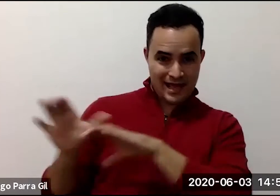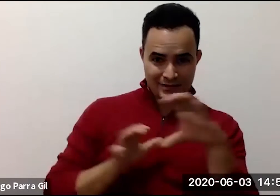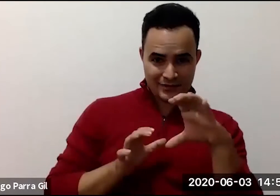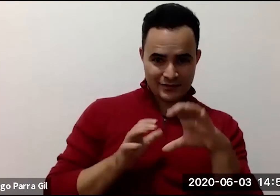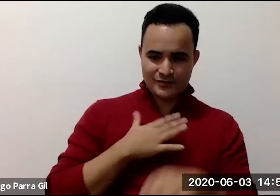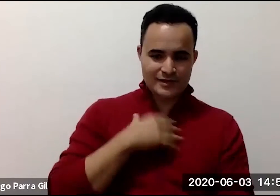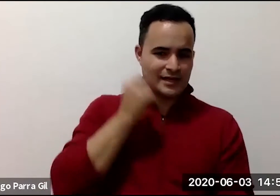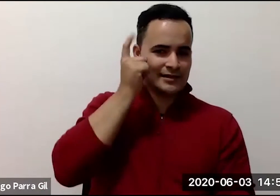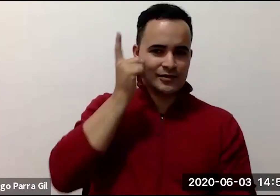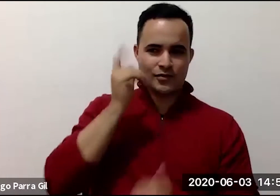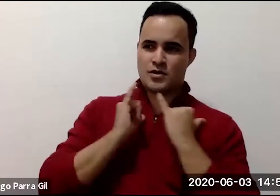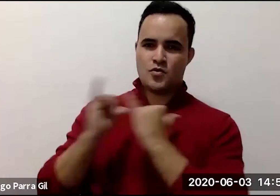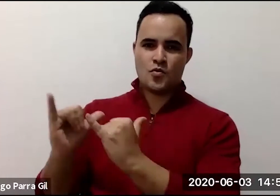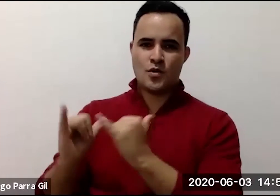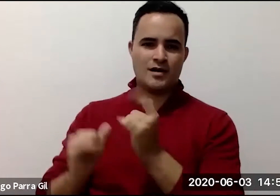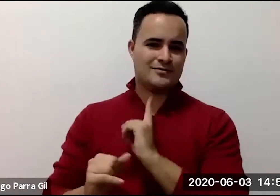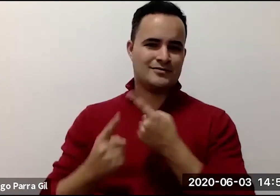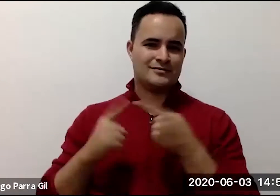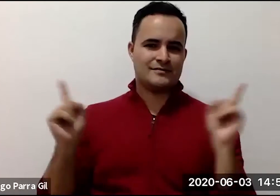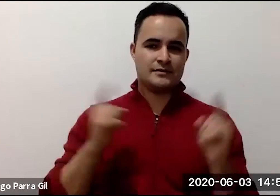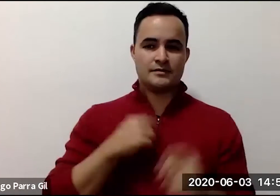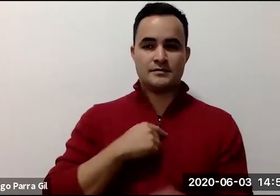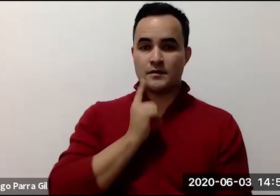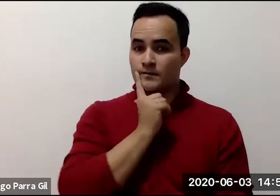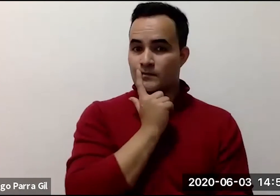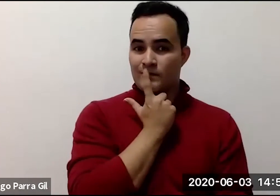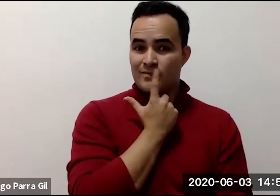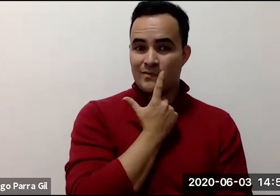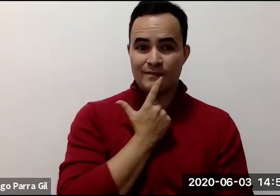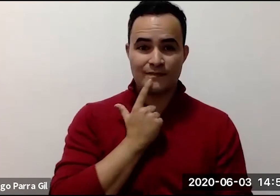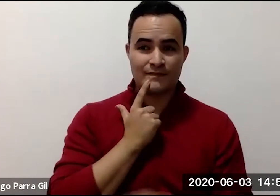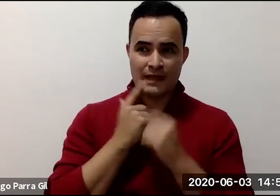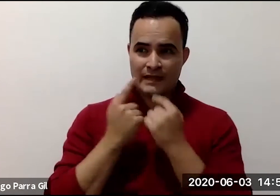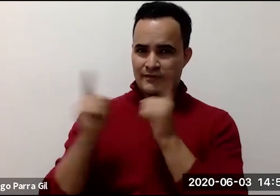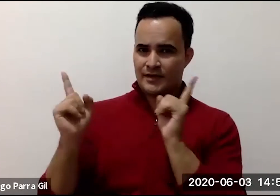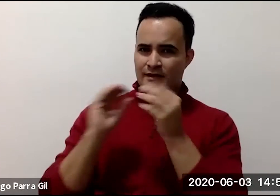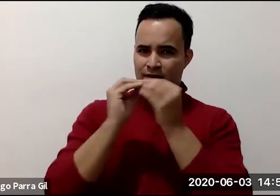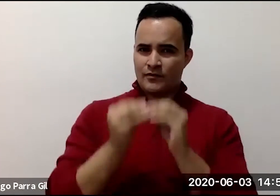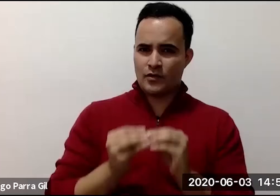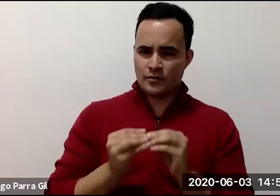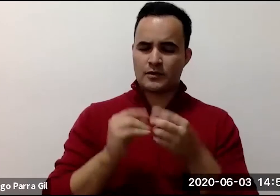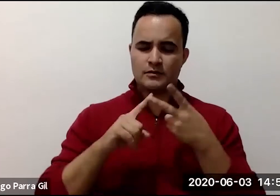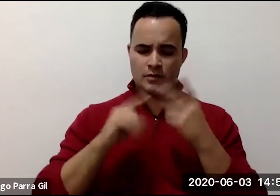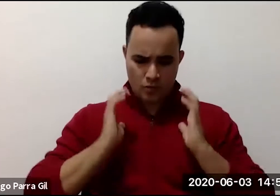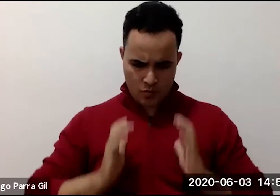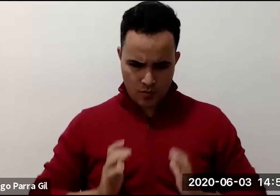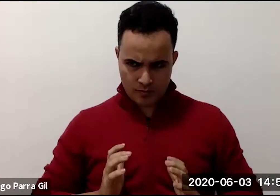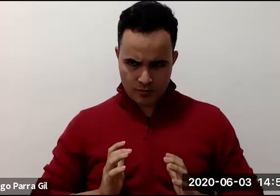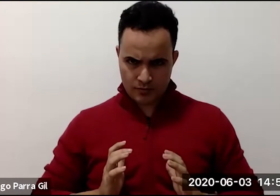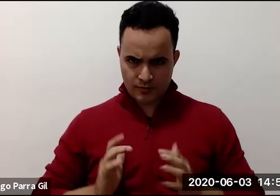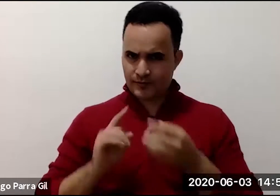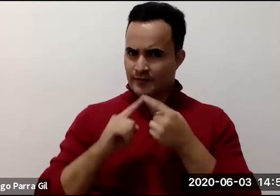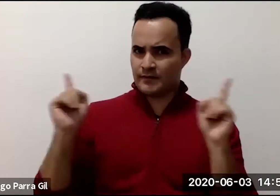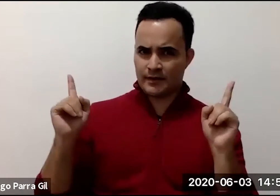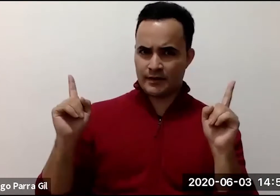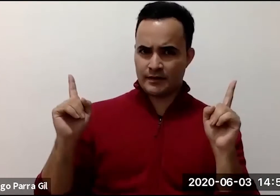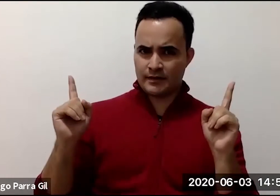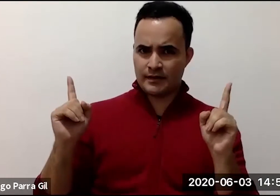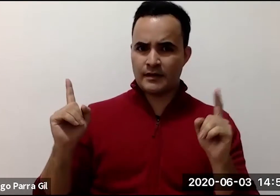por la forma de mi boca, por la forma de mi cuerpo, se me notan las aletas escapulares